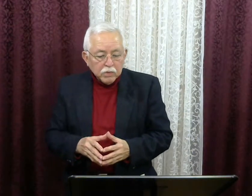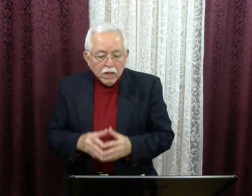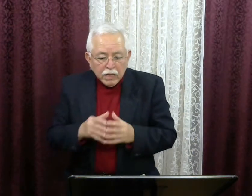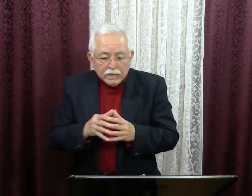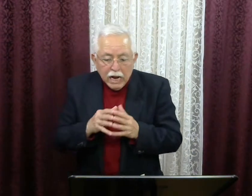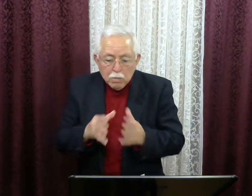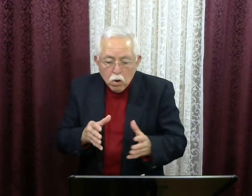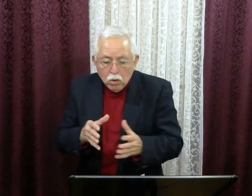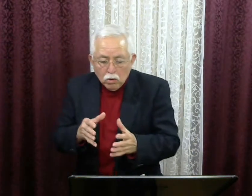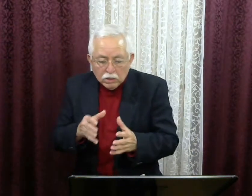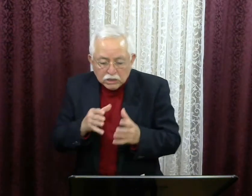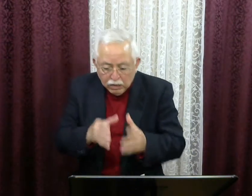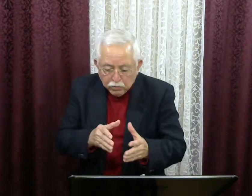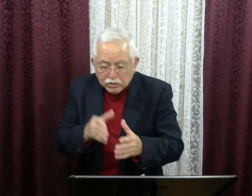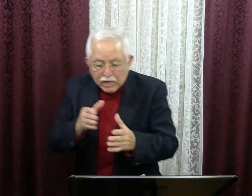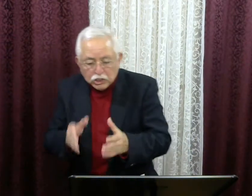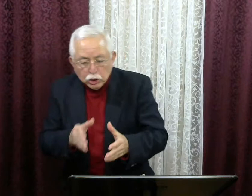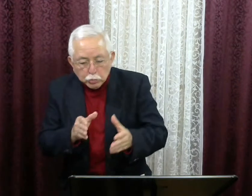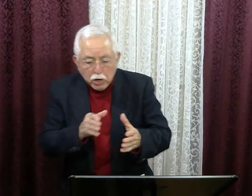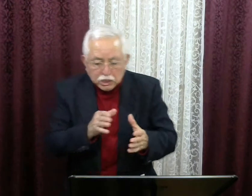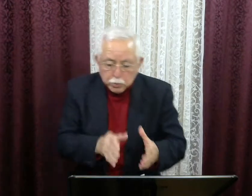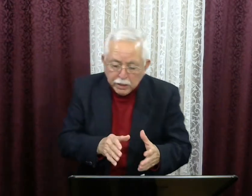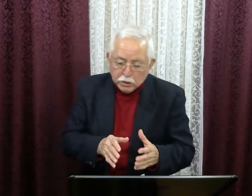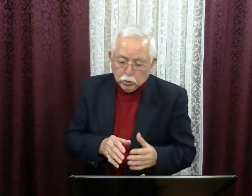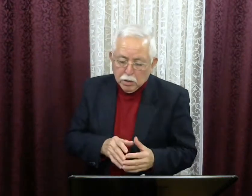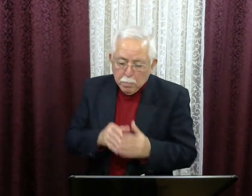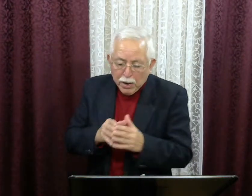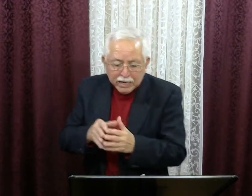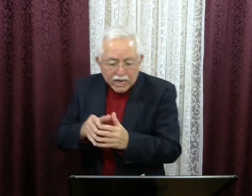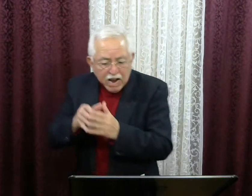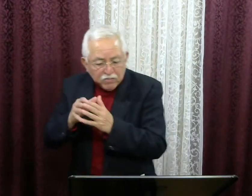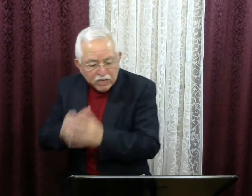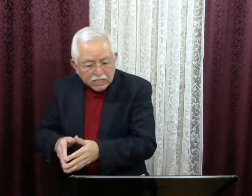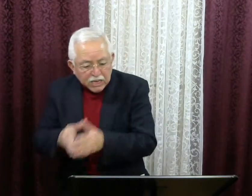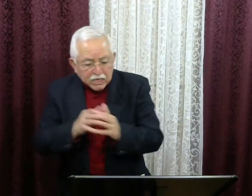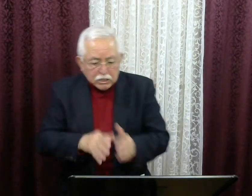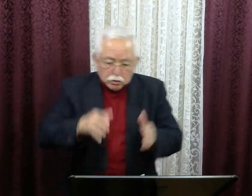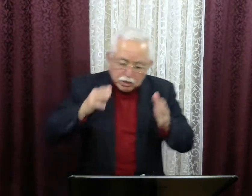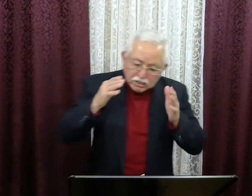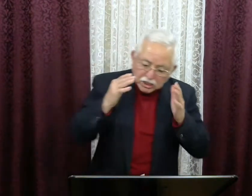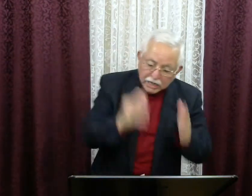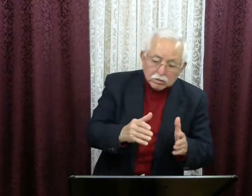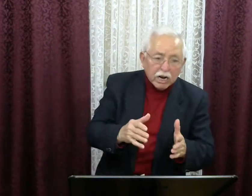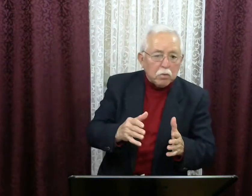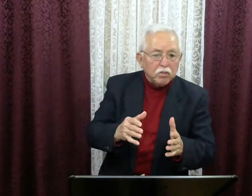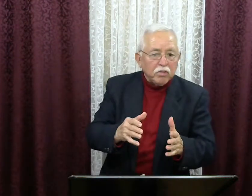De tal modo, ser fortalecidos por el Espíritu para que habite Cristo y ser llenos del amor de Dios.